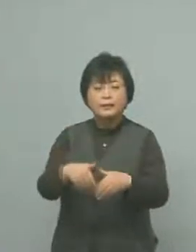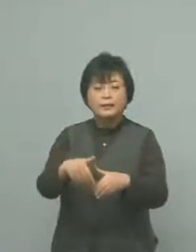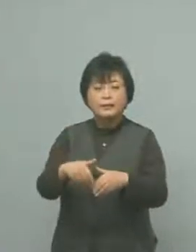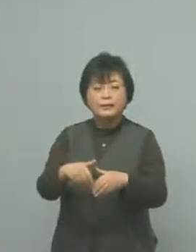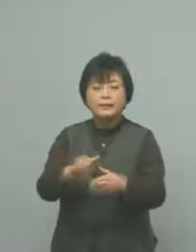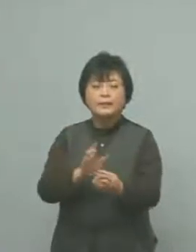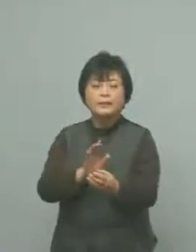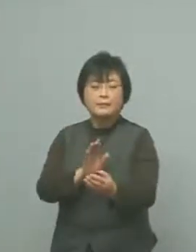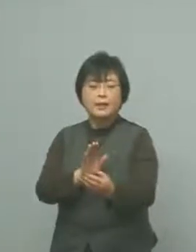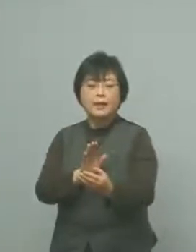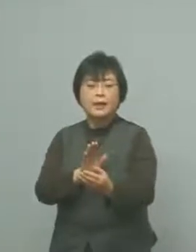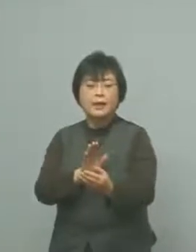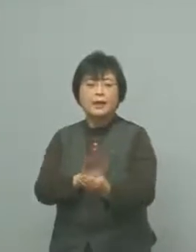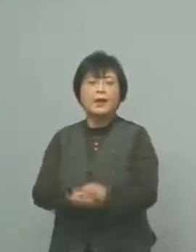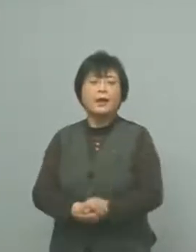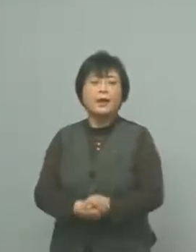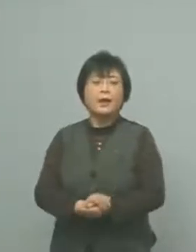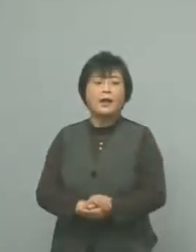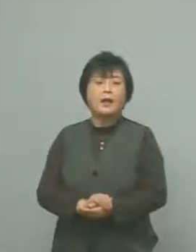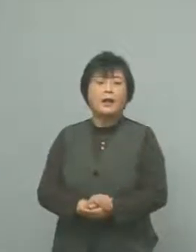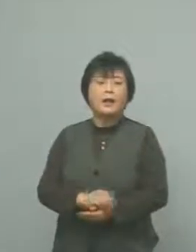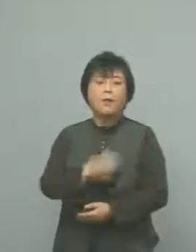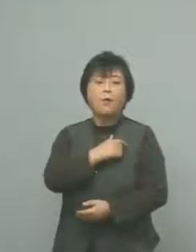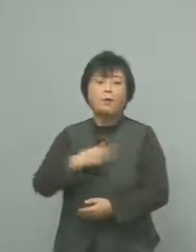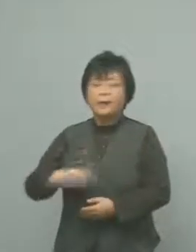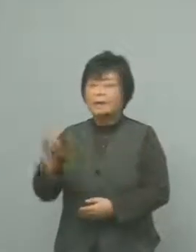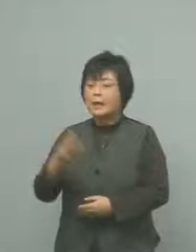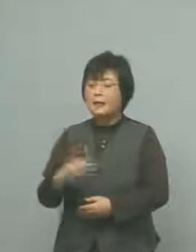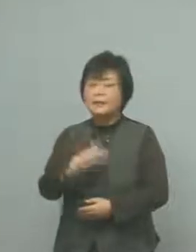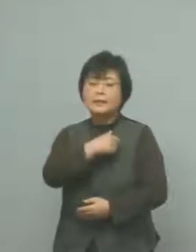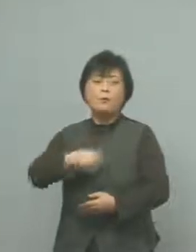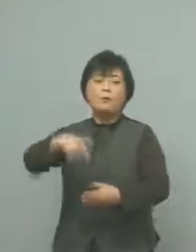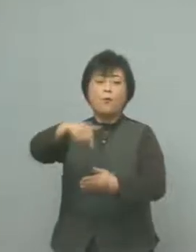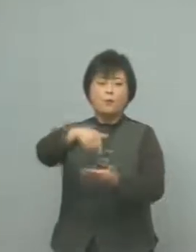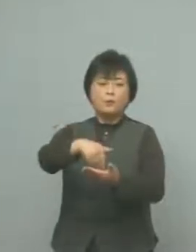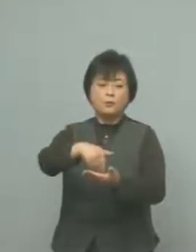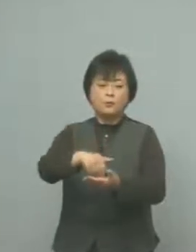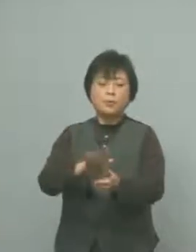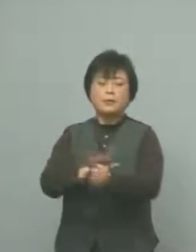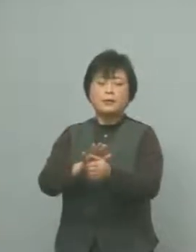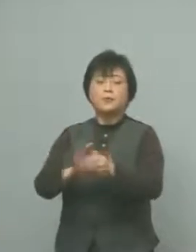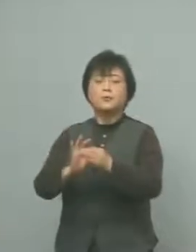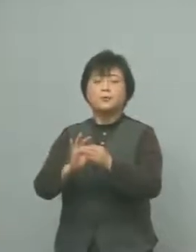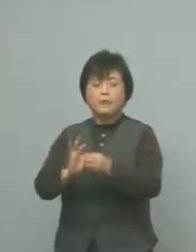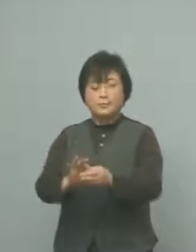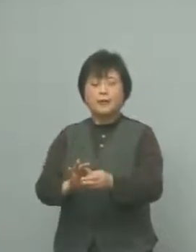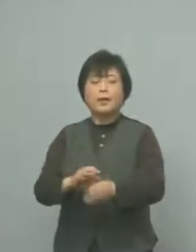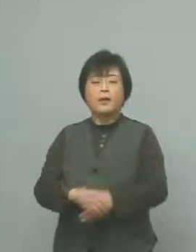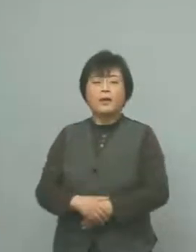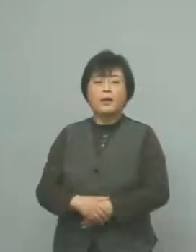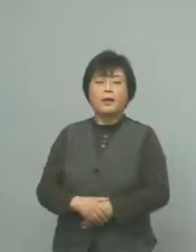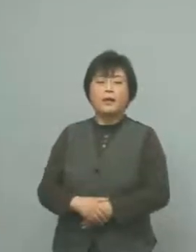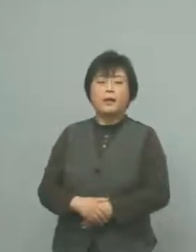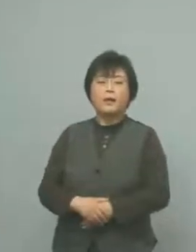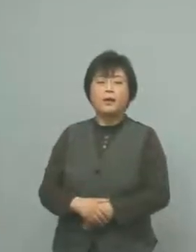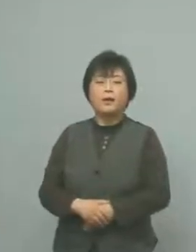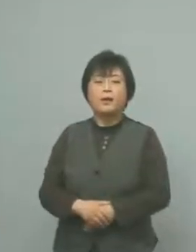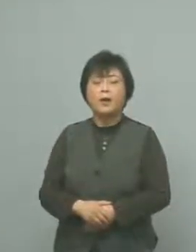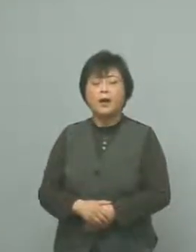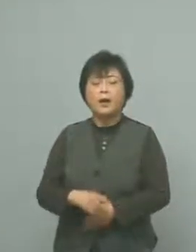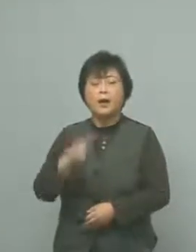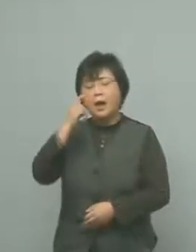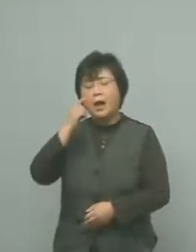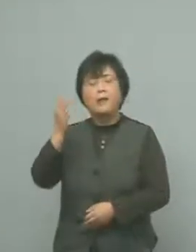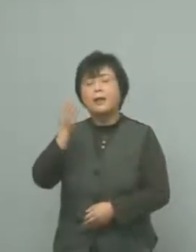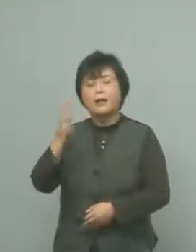あ、3人立候補している状況ですけれども、それについて その支援だとかですね、そうしたそのスタンスについては考えが